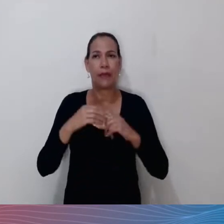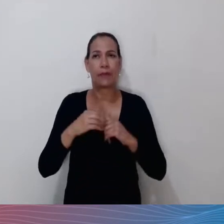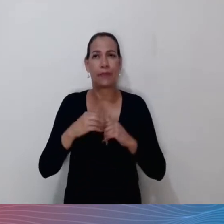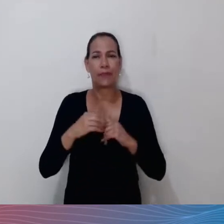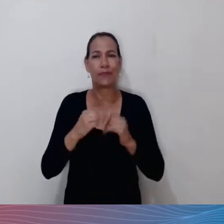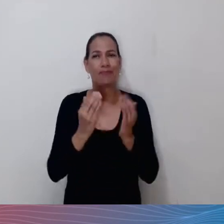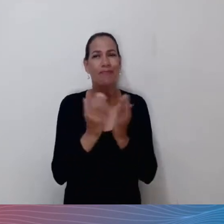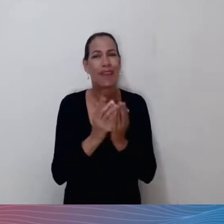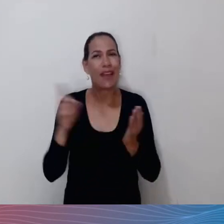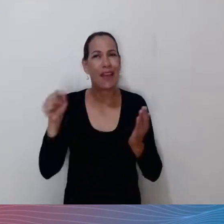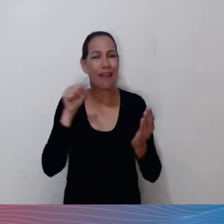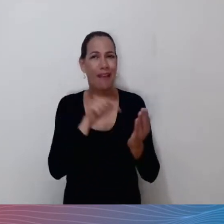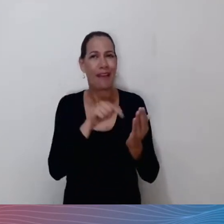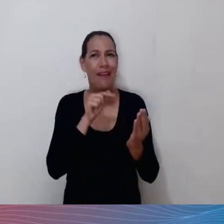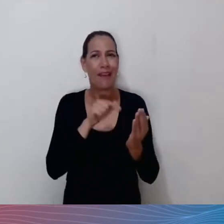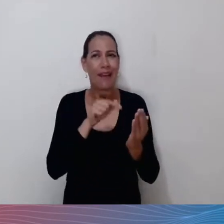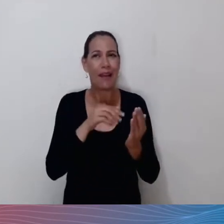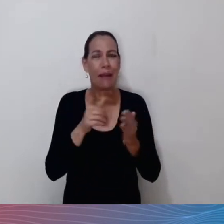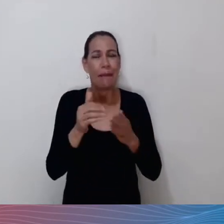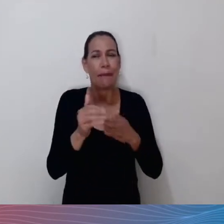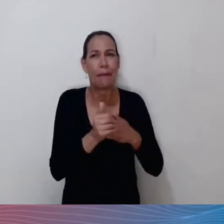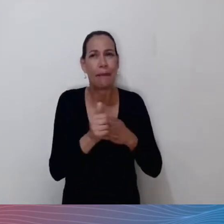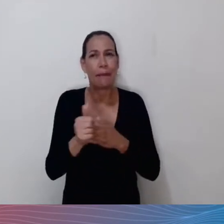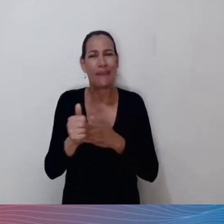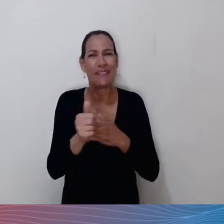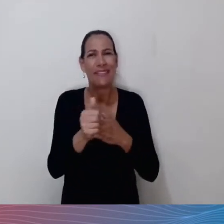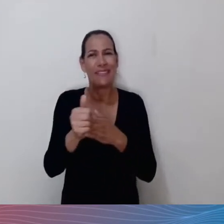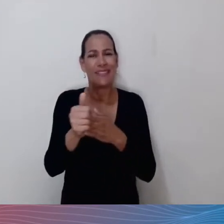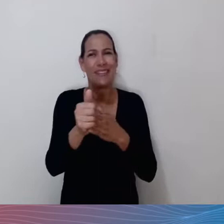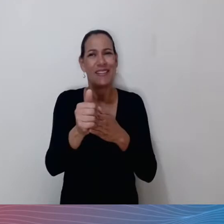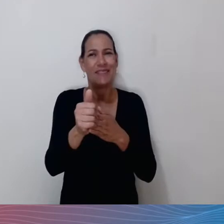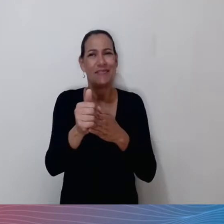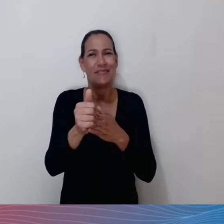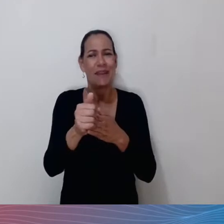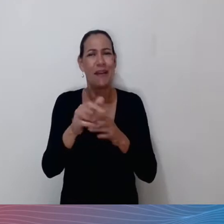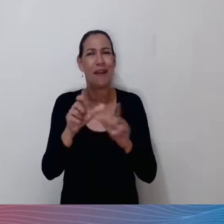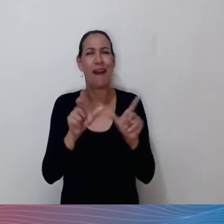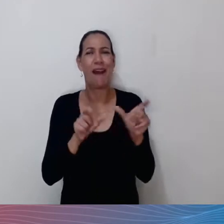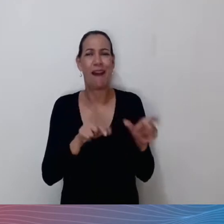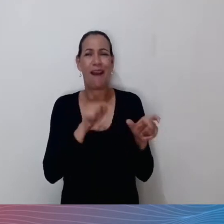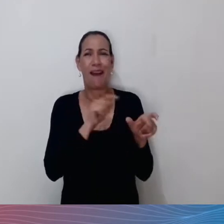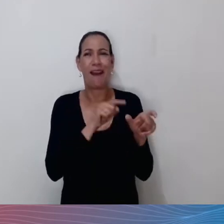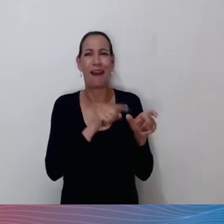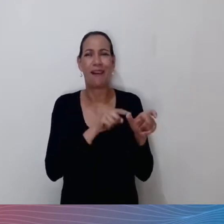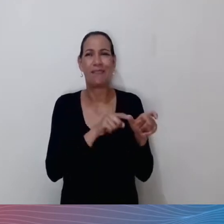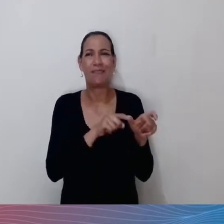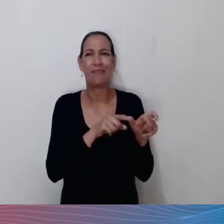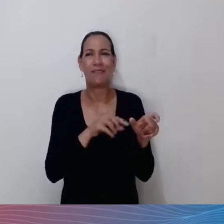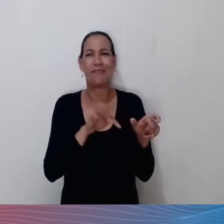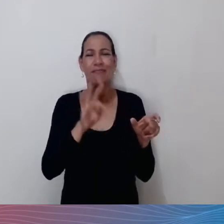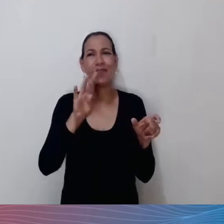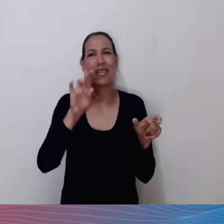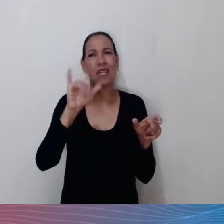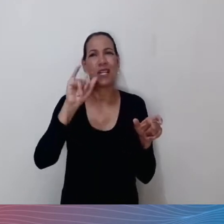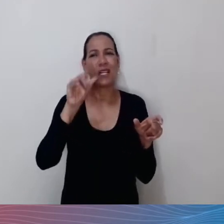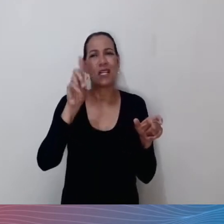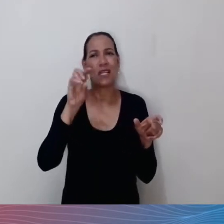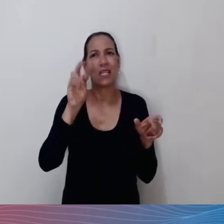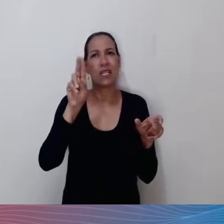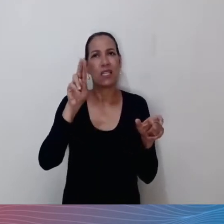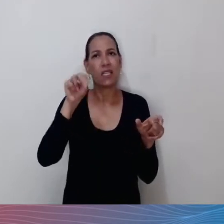em triunfo, é uma palavra que é usada como uma metáfora